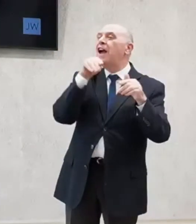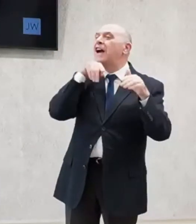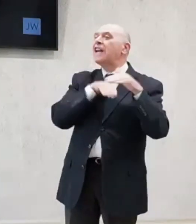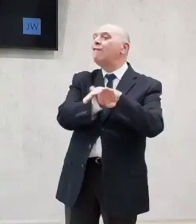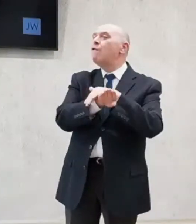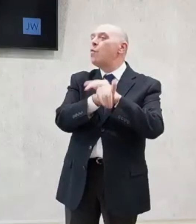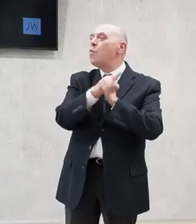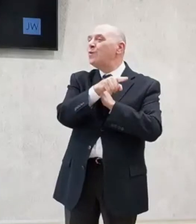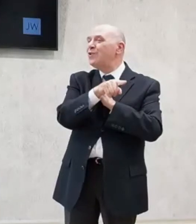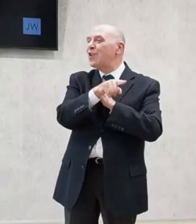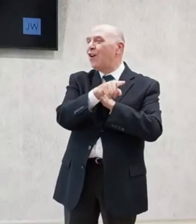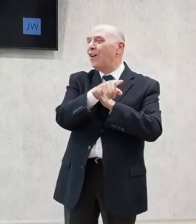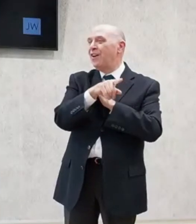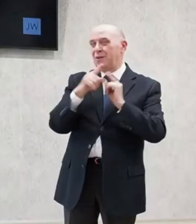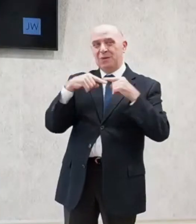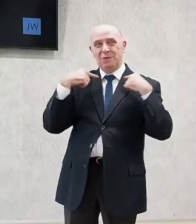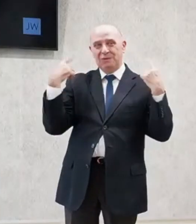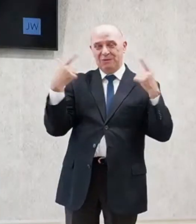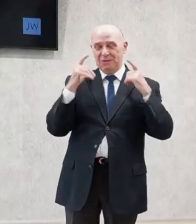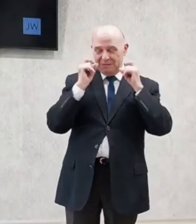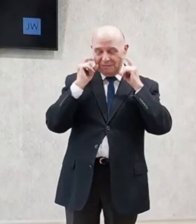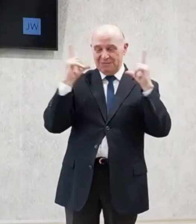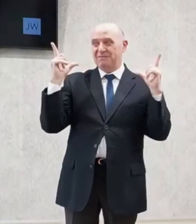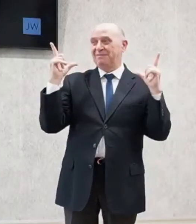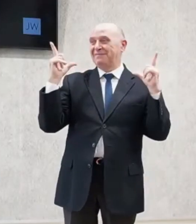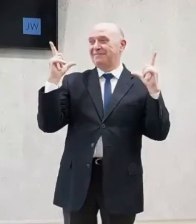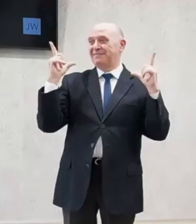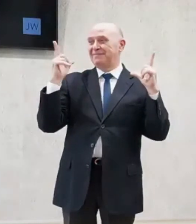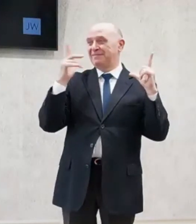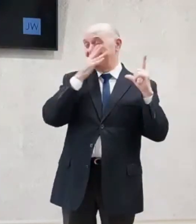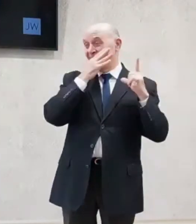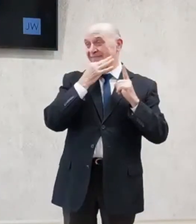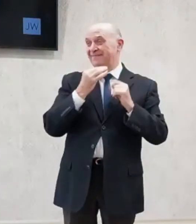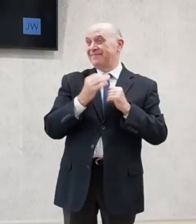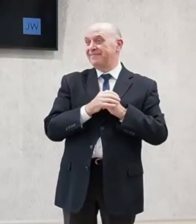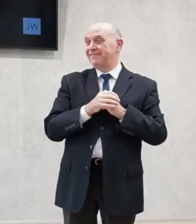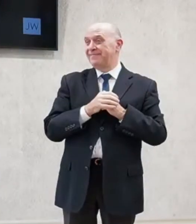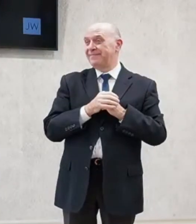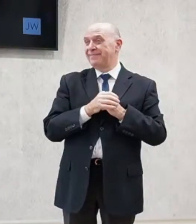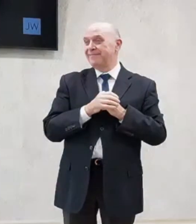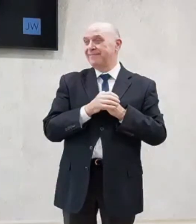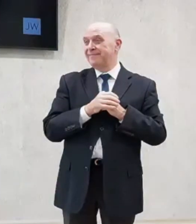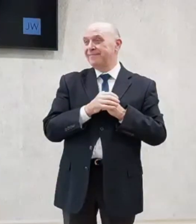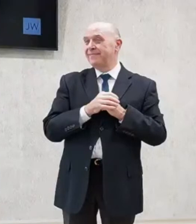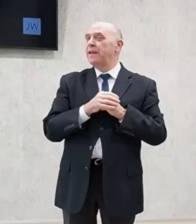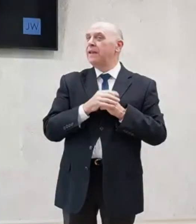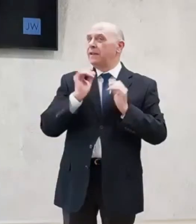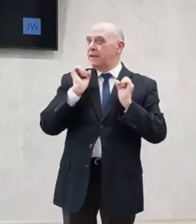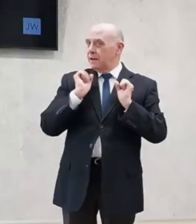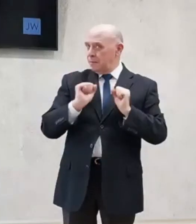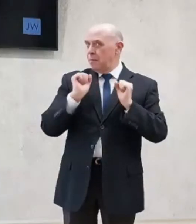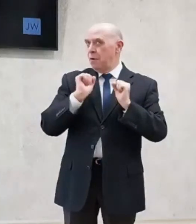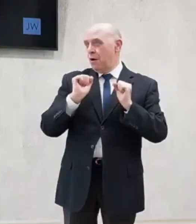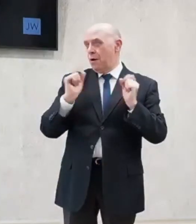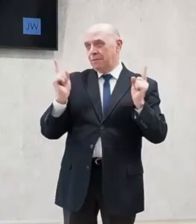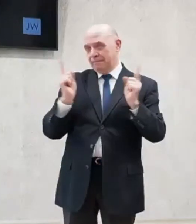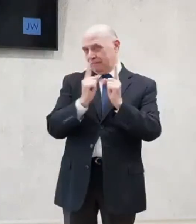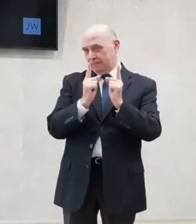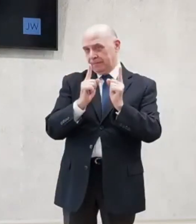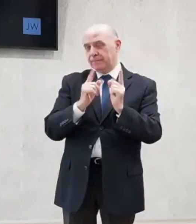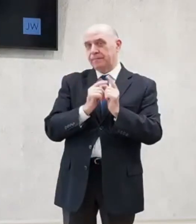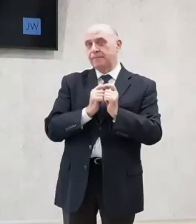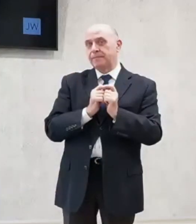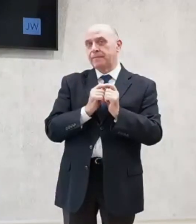tutti noi e qualche cosa di meraviglioso possiamo dire andando verso la conclusione